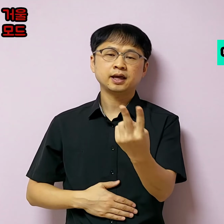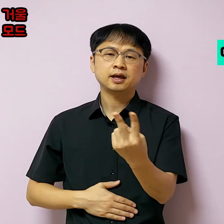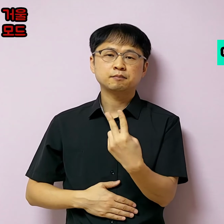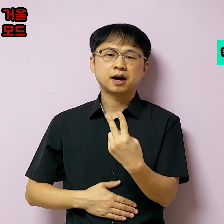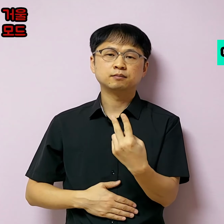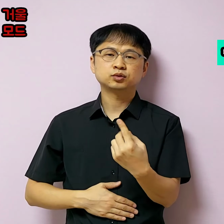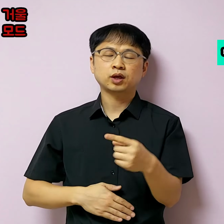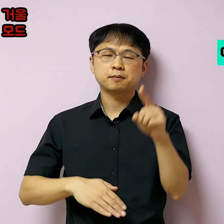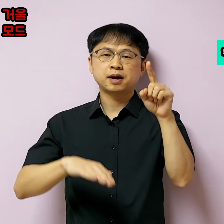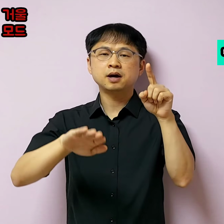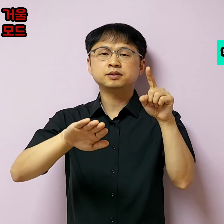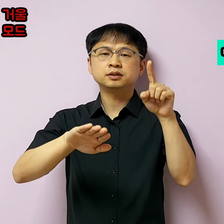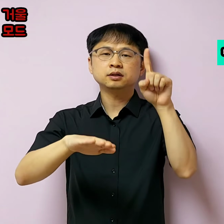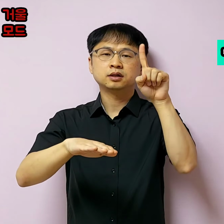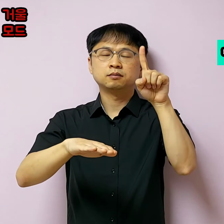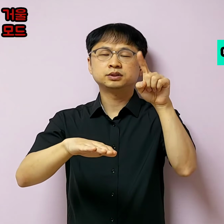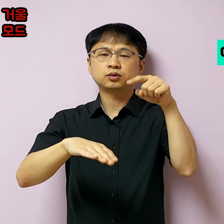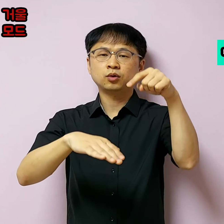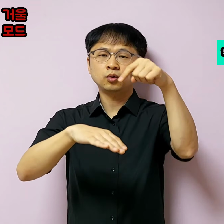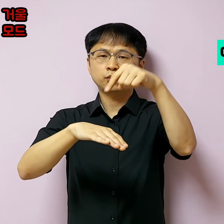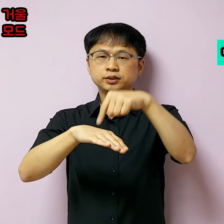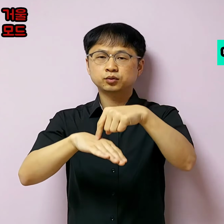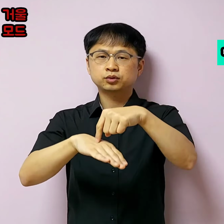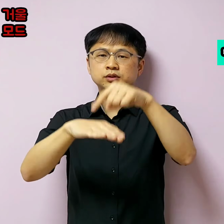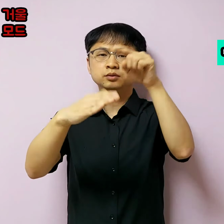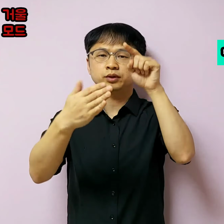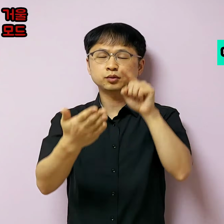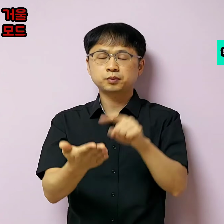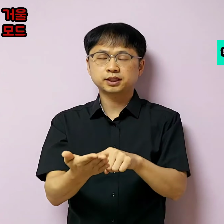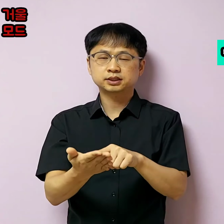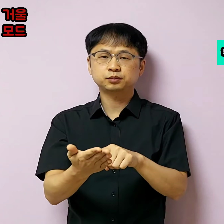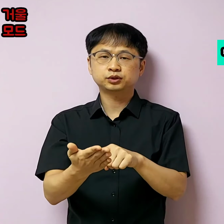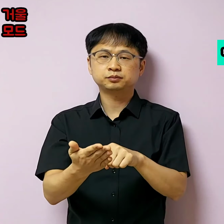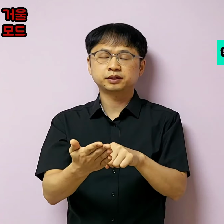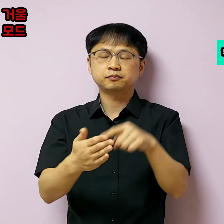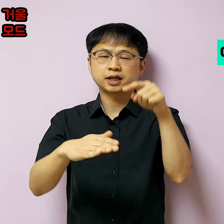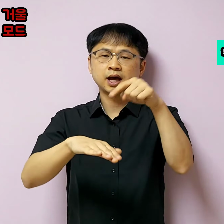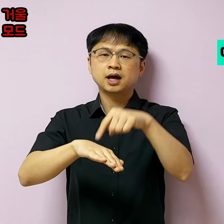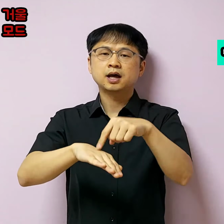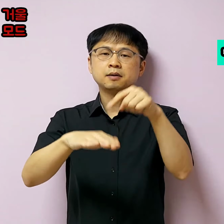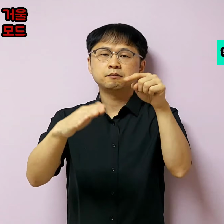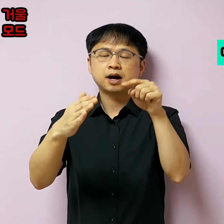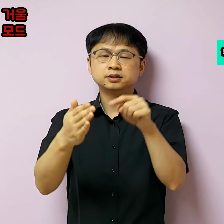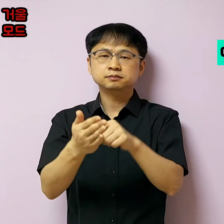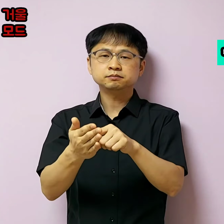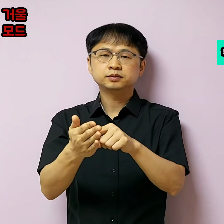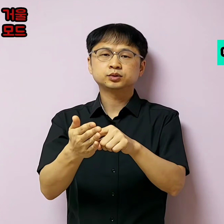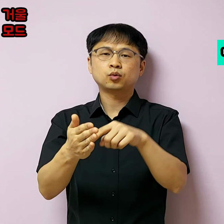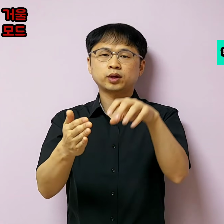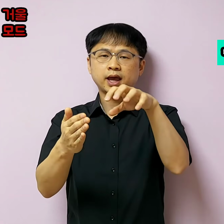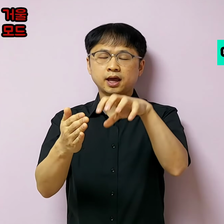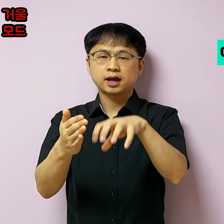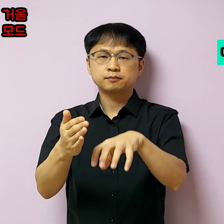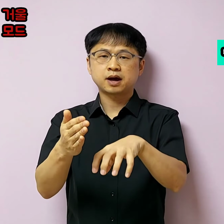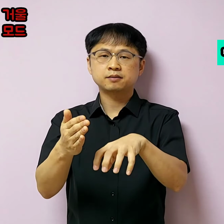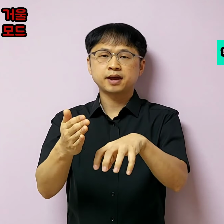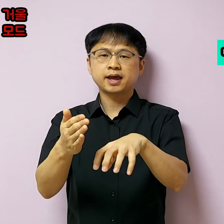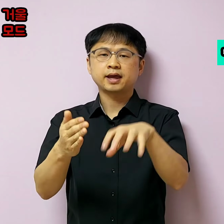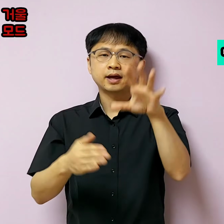나의 마음속에, 마음은 금지로 왼손등 왼손바닥 짚어주시면 됩니다. 마음 속에, 마음에,